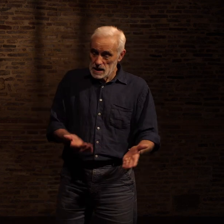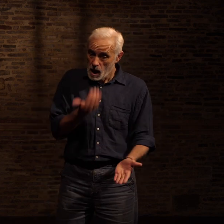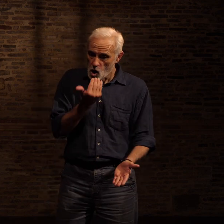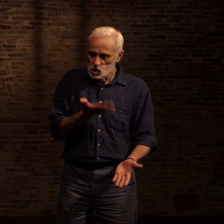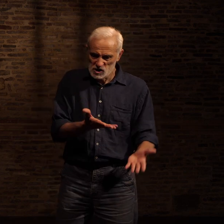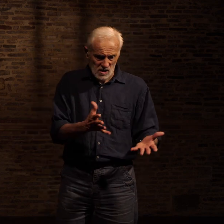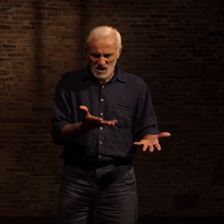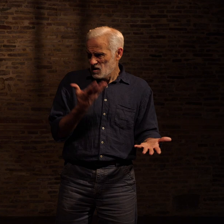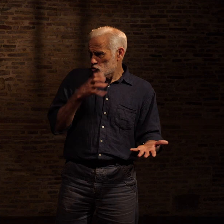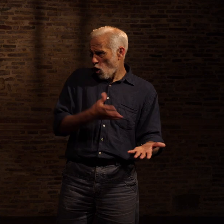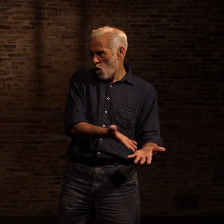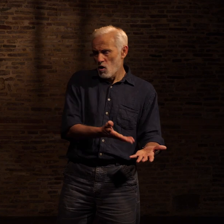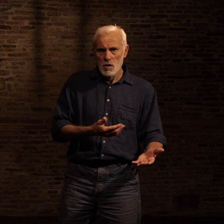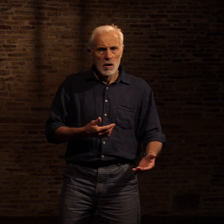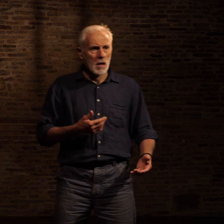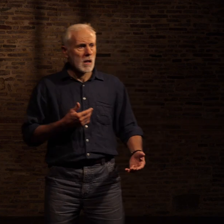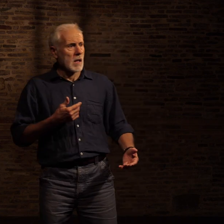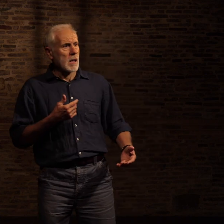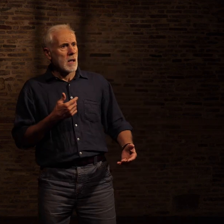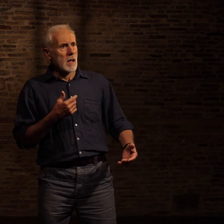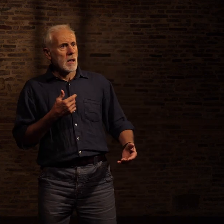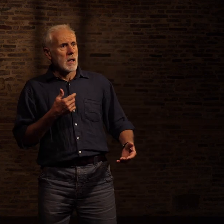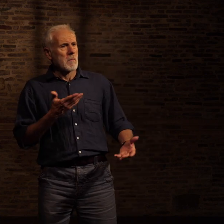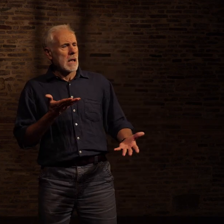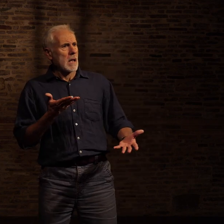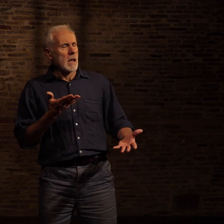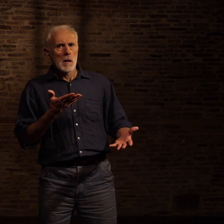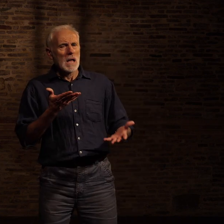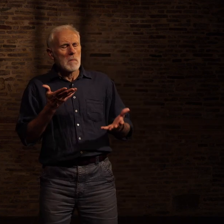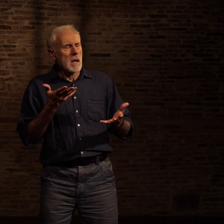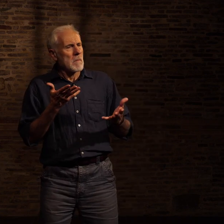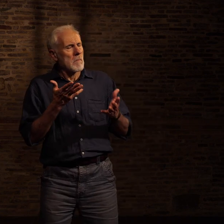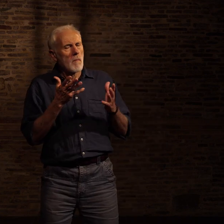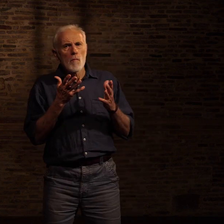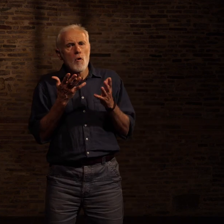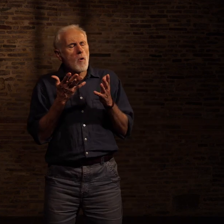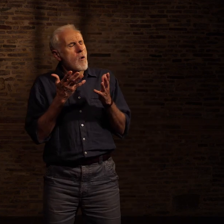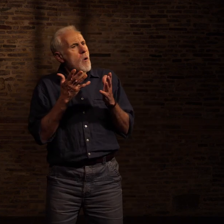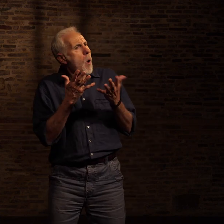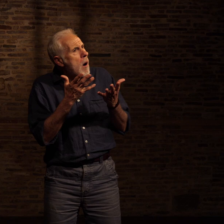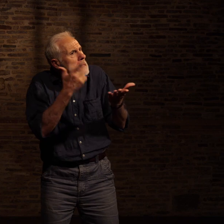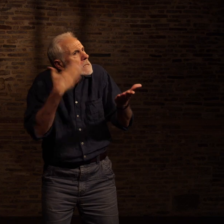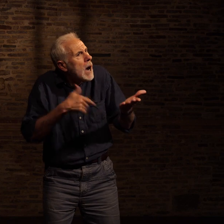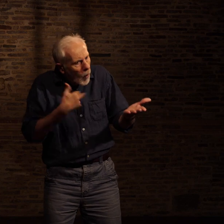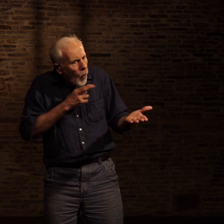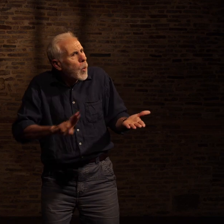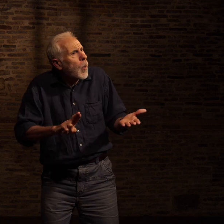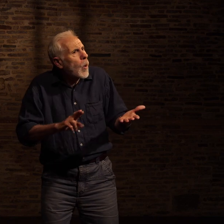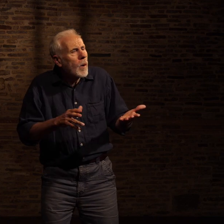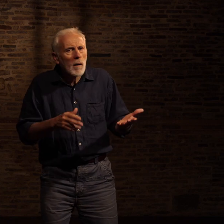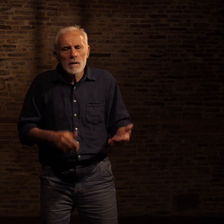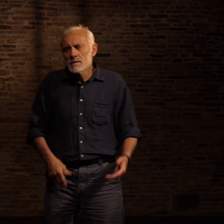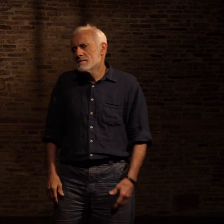avant que cela ne refroidisse mais mais mais comment as tu sais que je rentre et